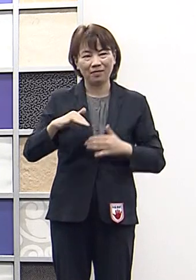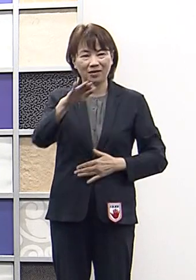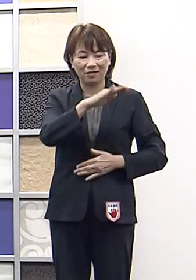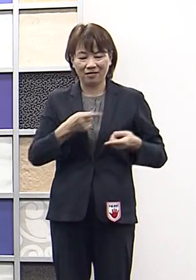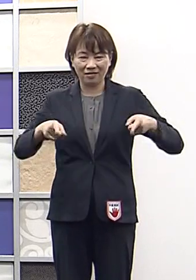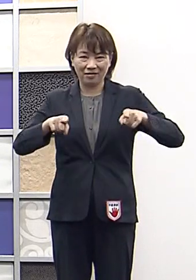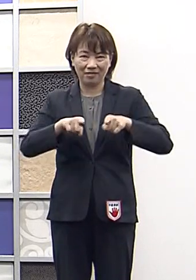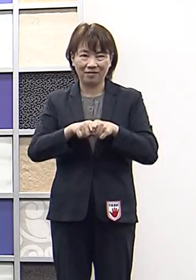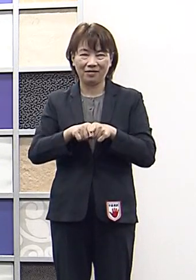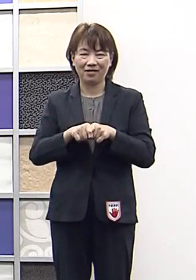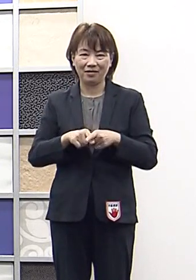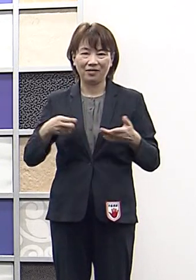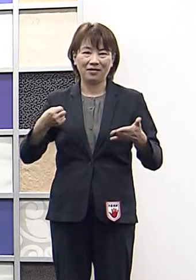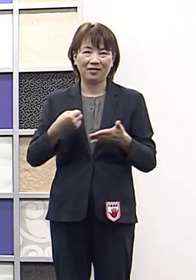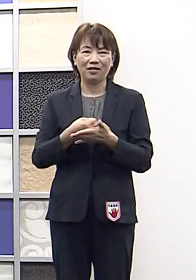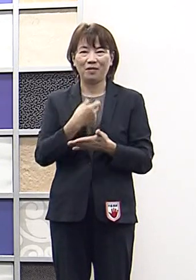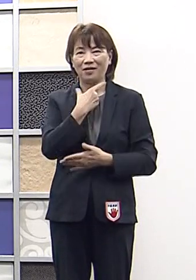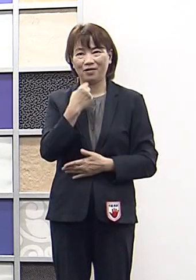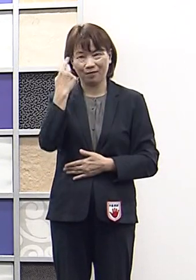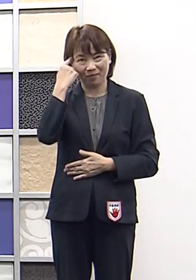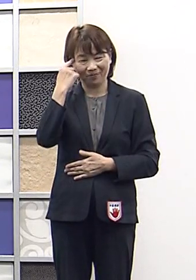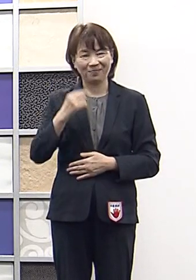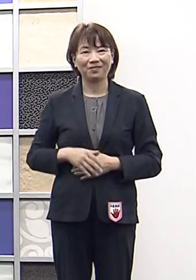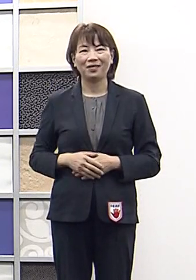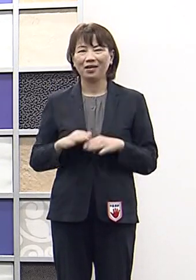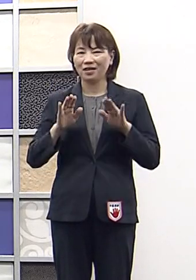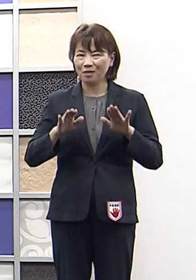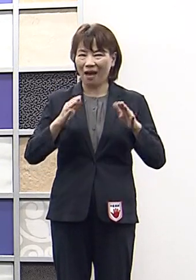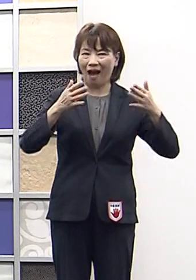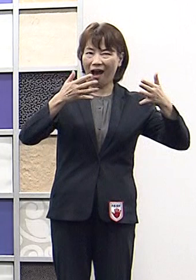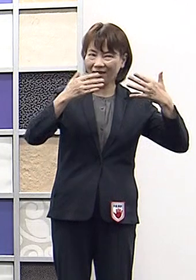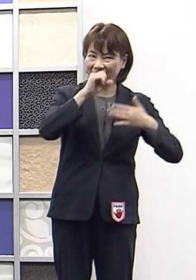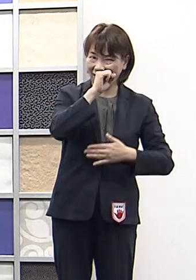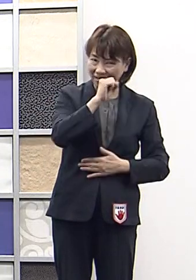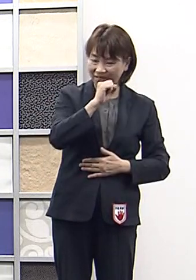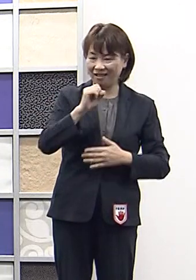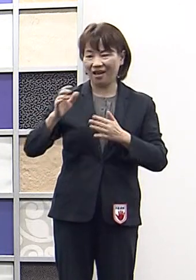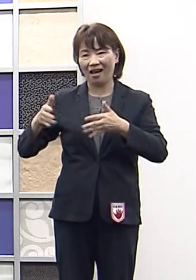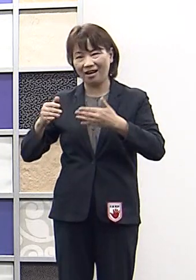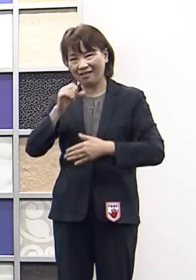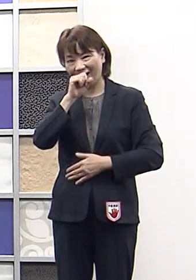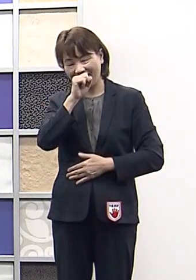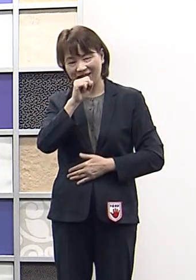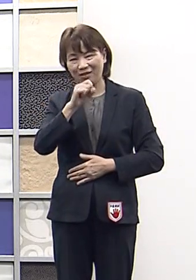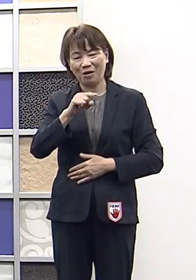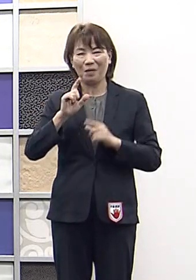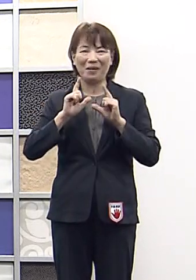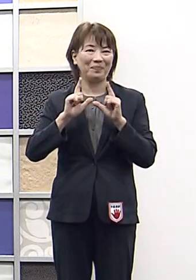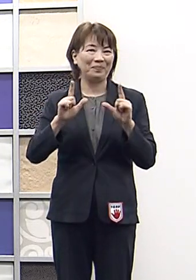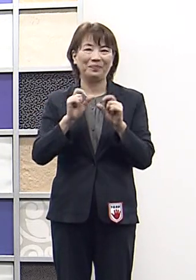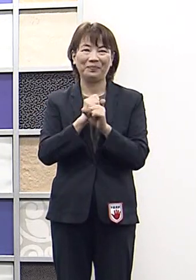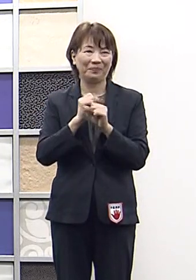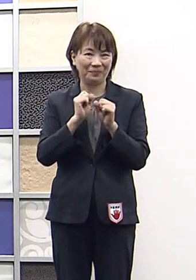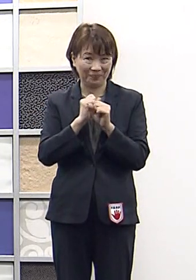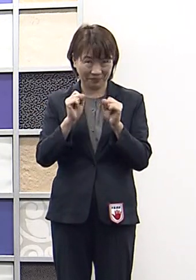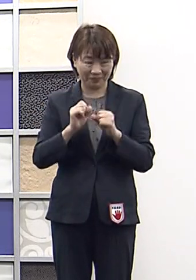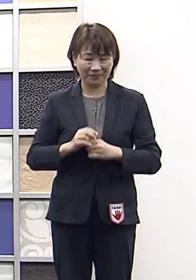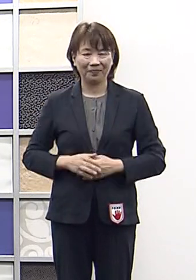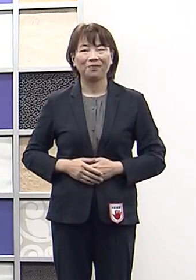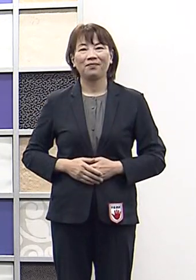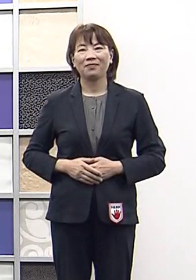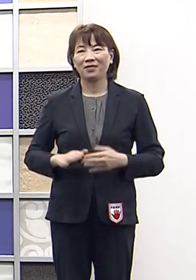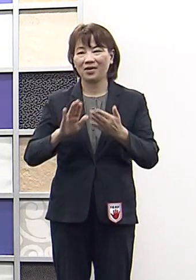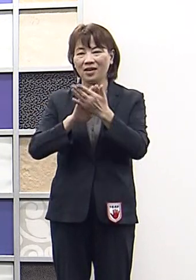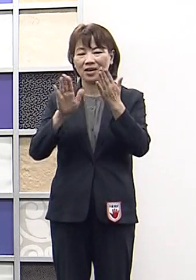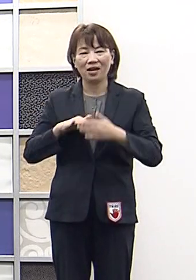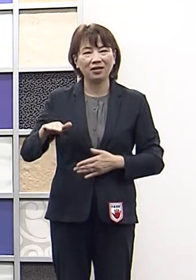っています。なので この場で今どっちがいいかですね、ちょっと差し控えたいと思います。ぜひ本当に県全